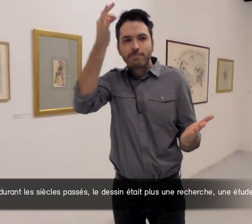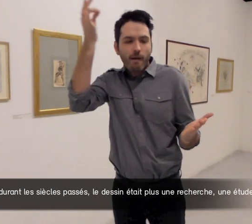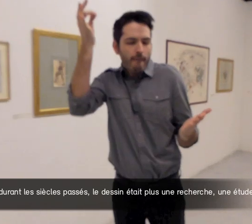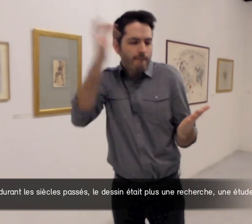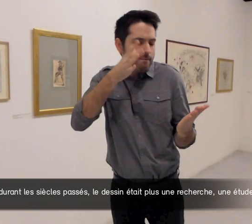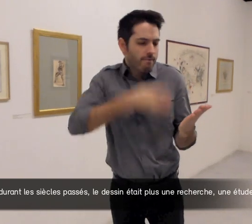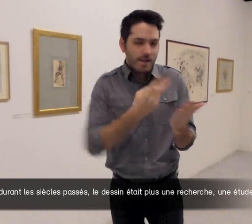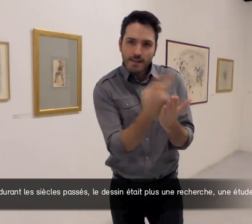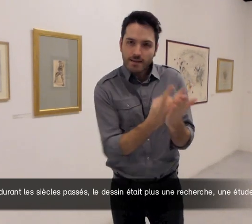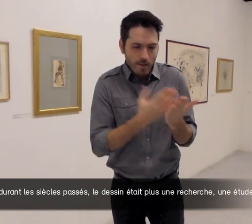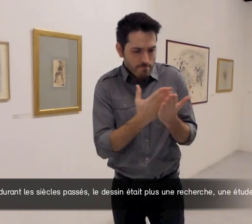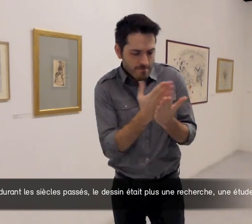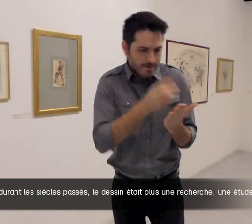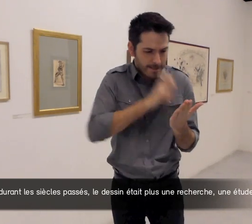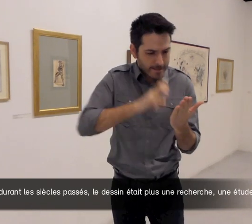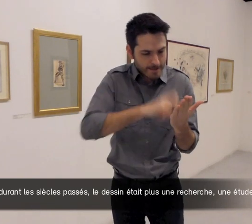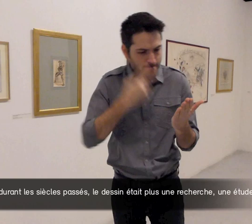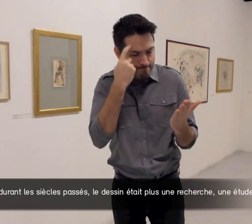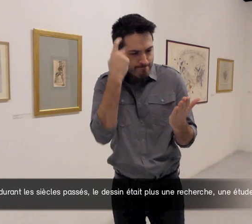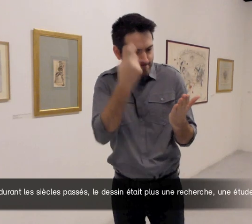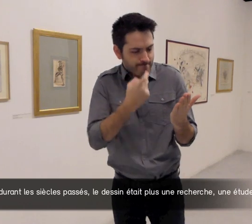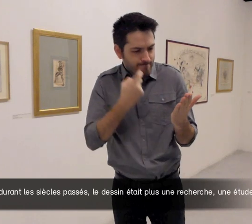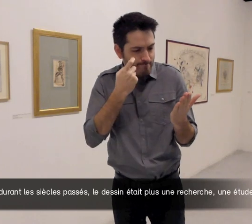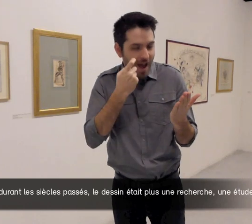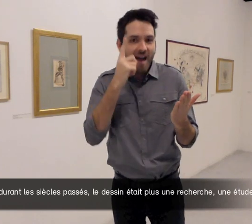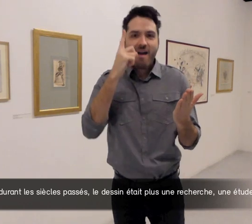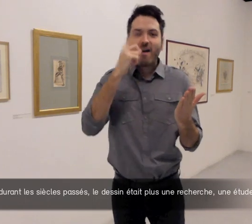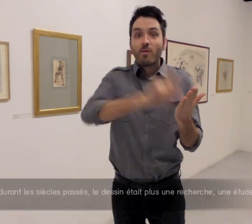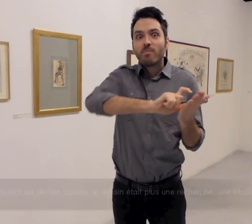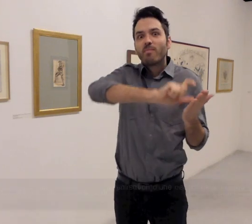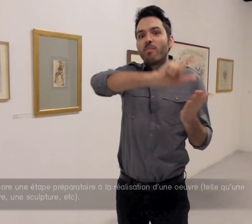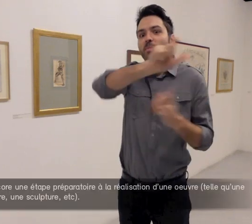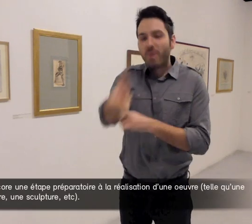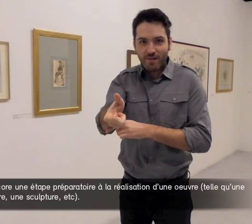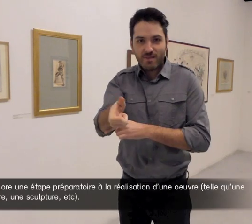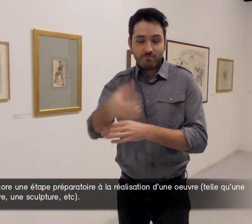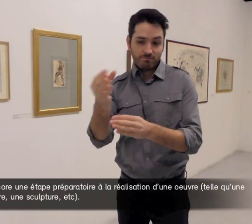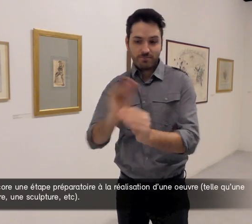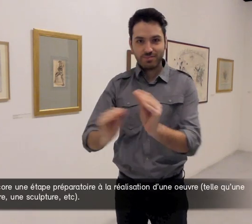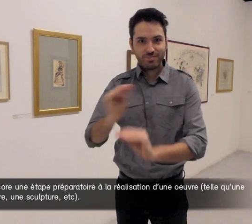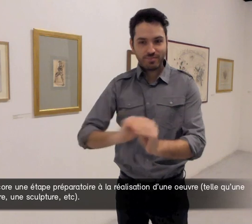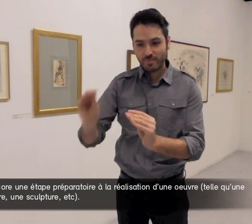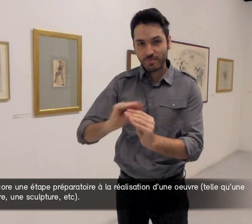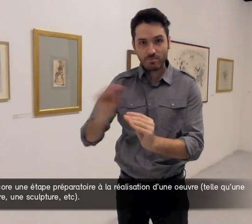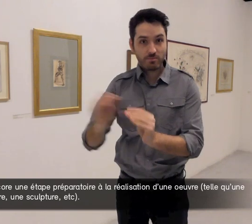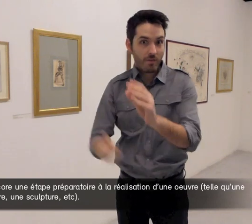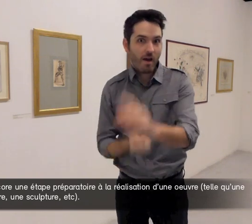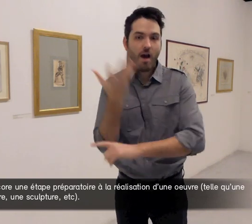Mais durant les siècles passés, le dessin était plus une recherche, une étude ou encore une étape préparatoire à